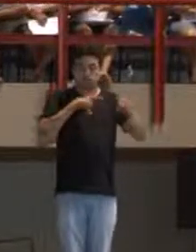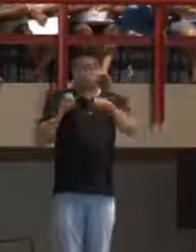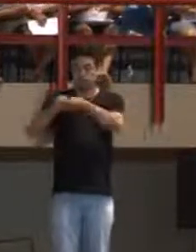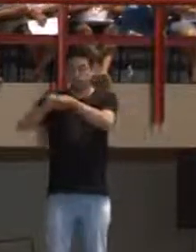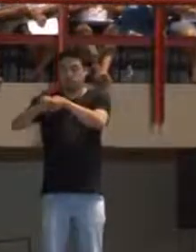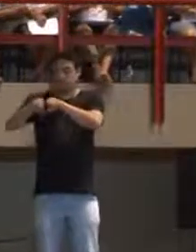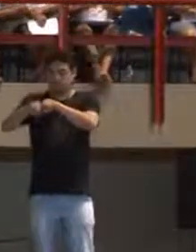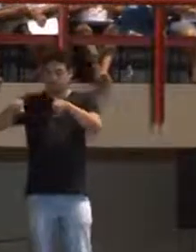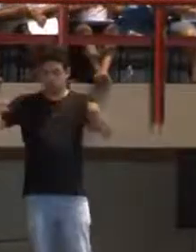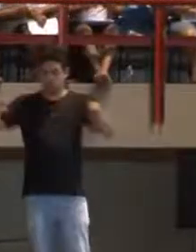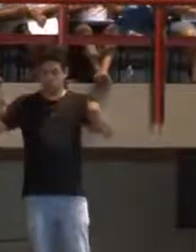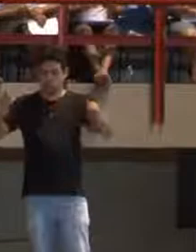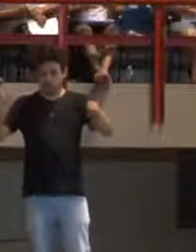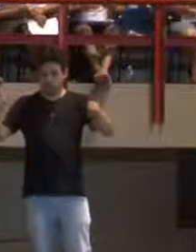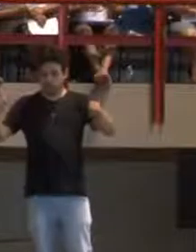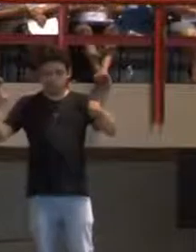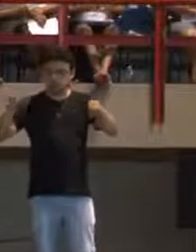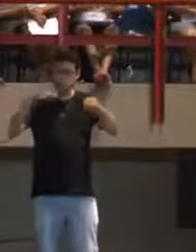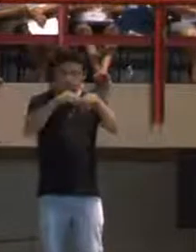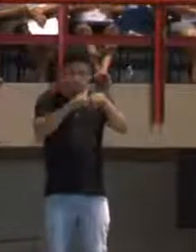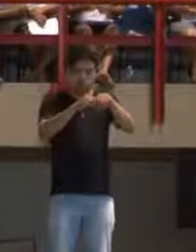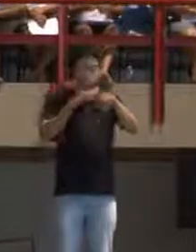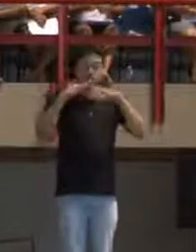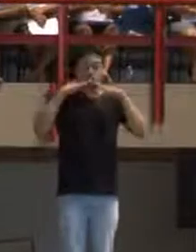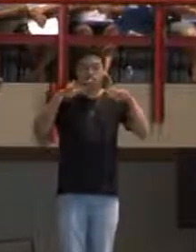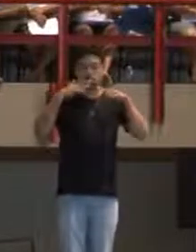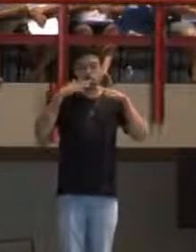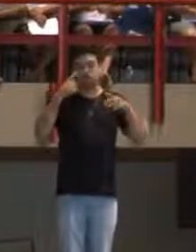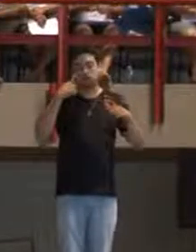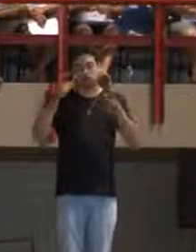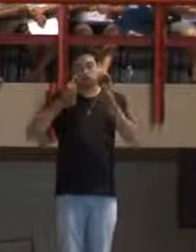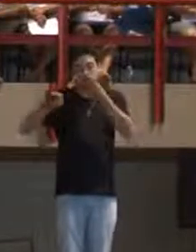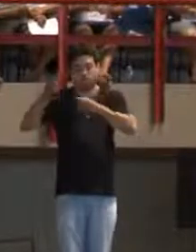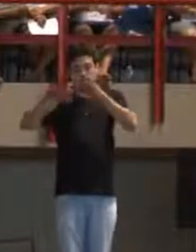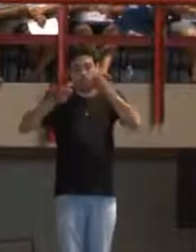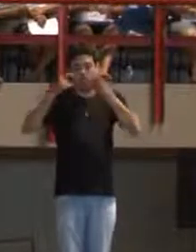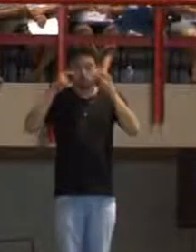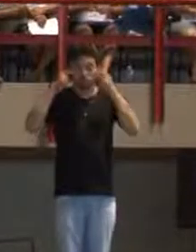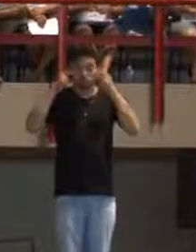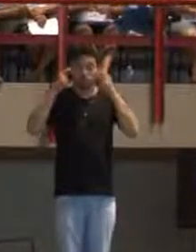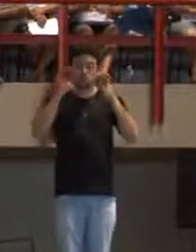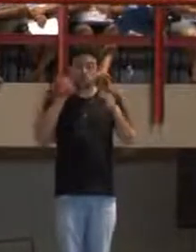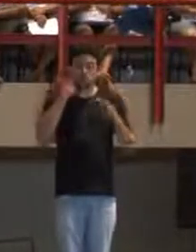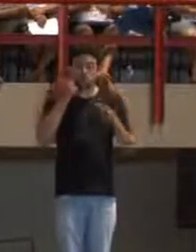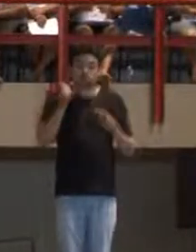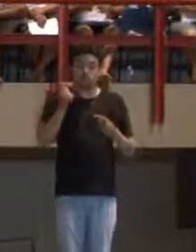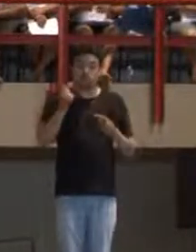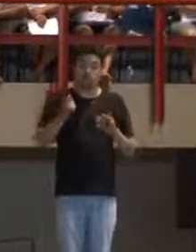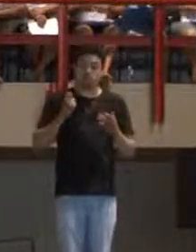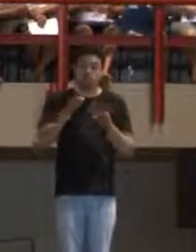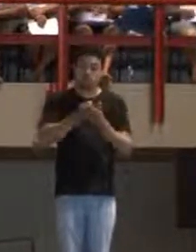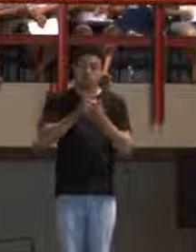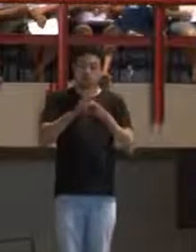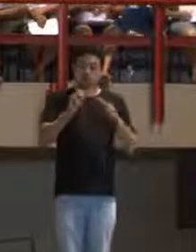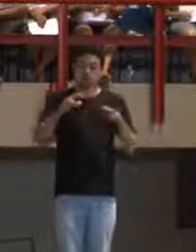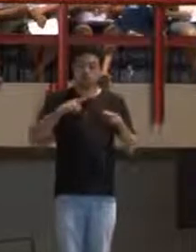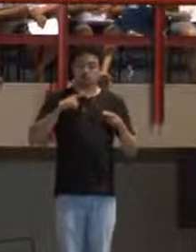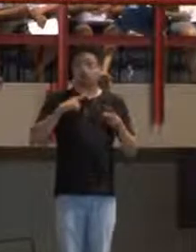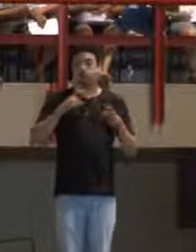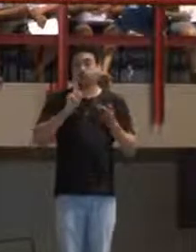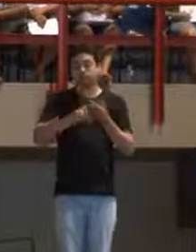natural e não por carvão. O governo está estudando, está negociando com os coreanos para ver um custo, um preço. O governo vai ter que